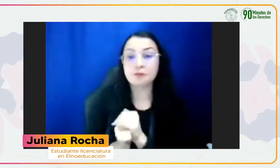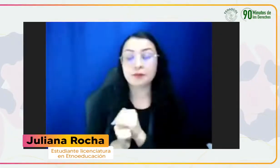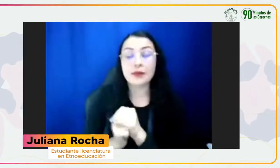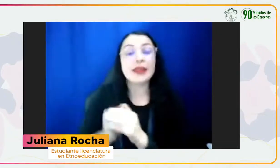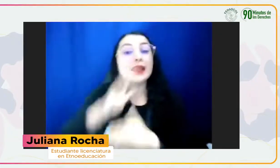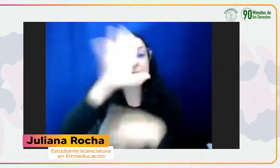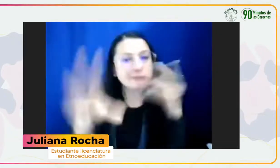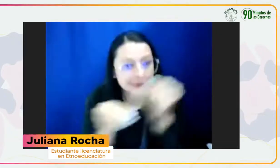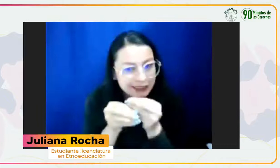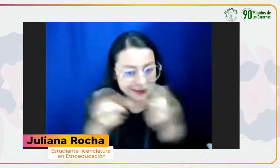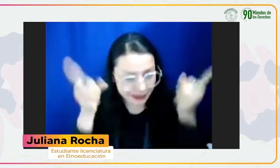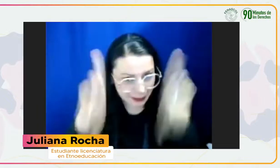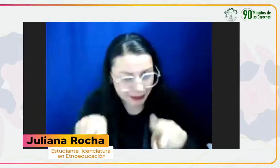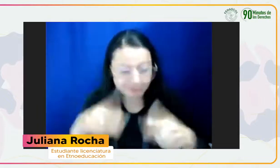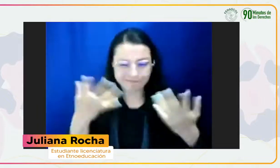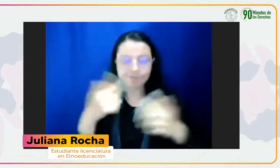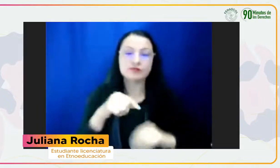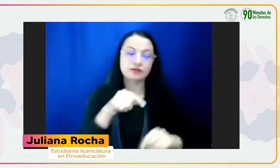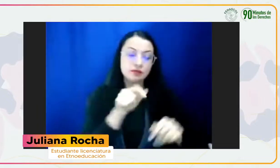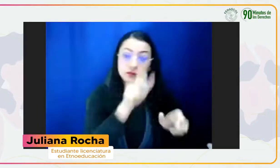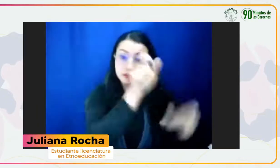es un problema que nos rodea como sociedad.